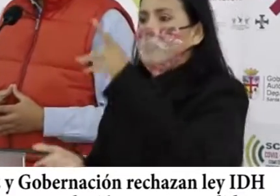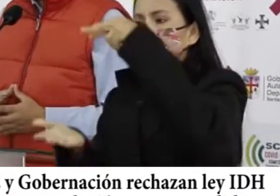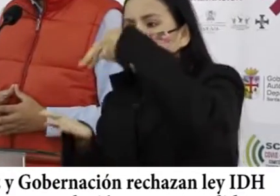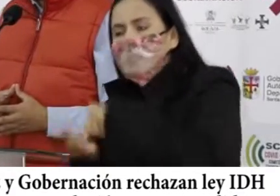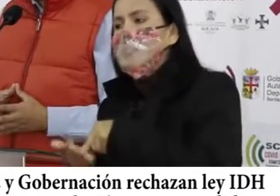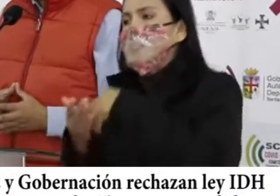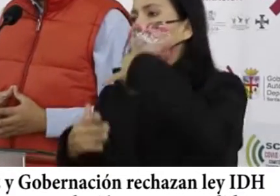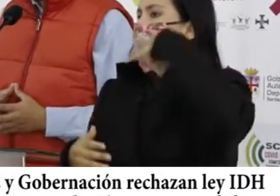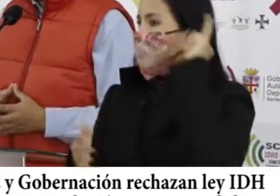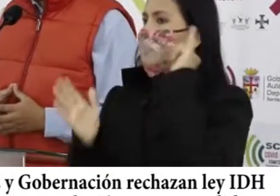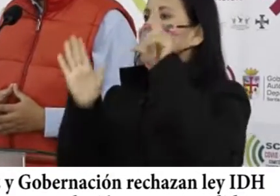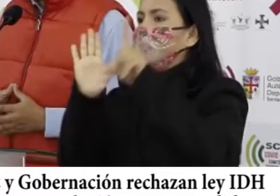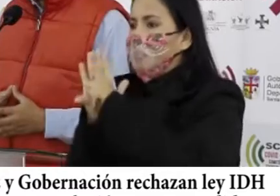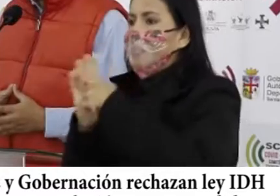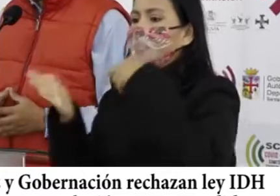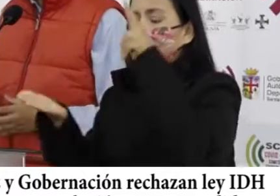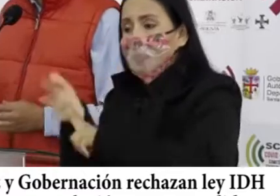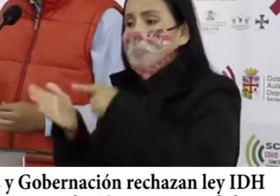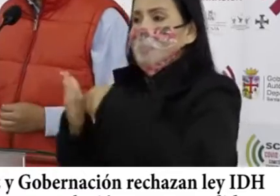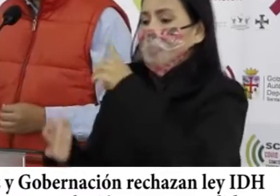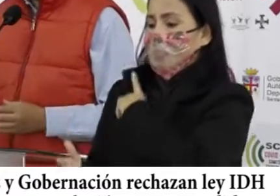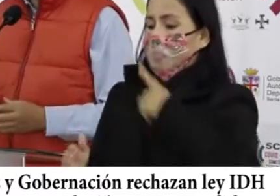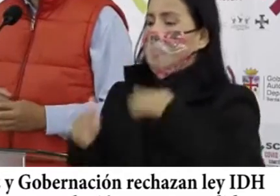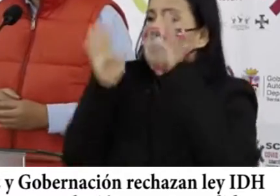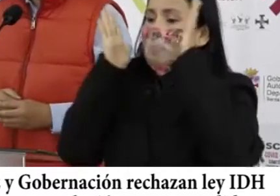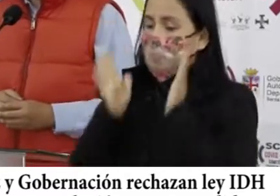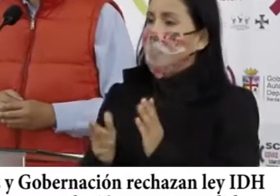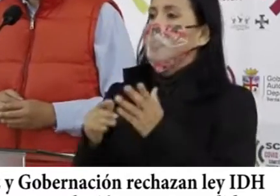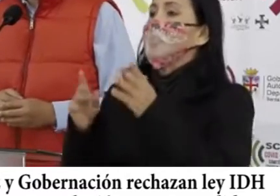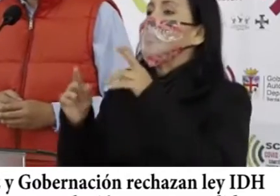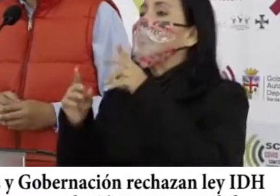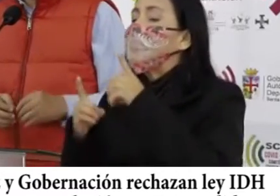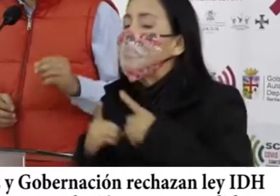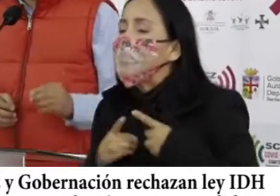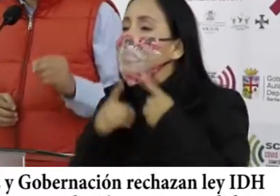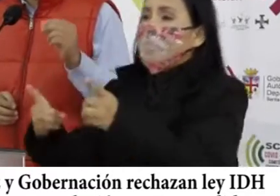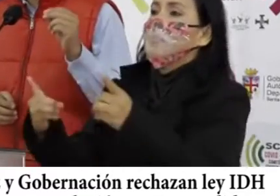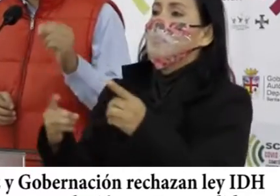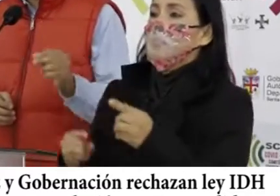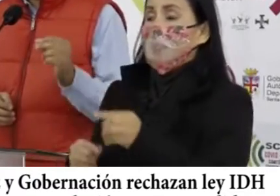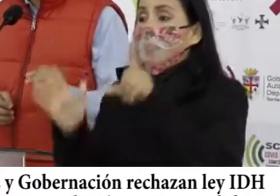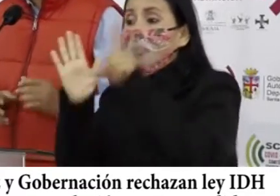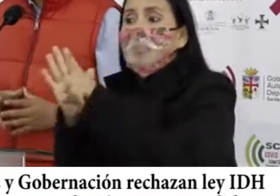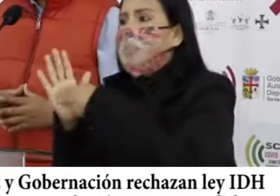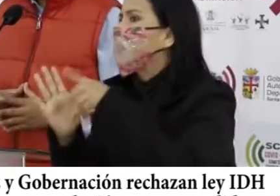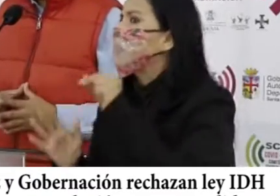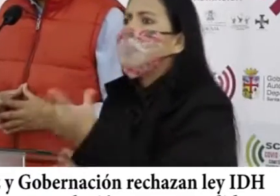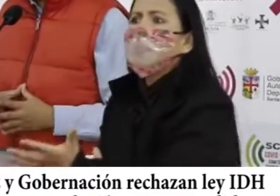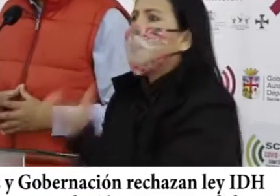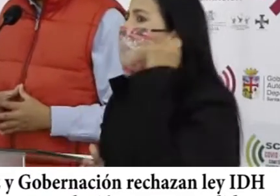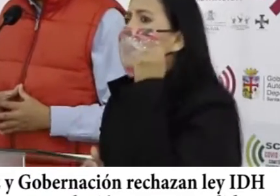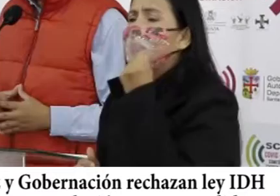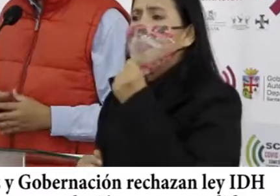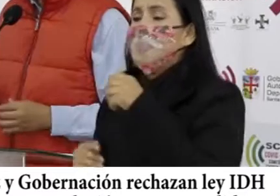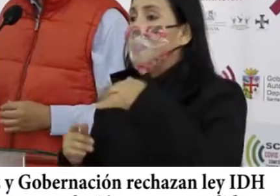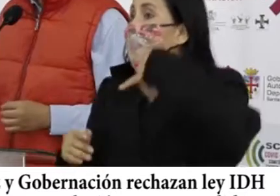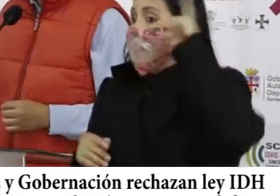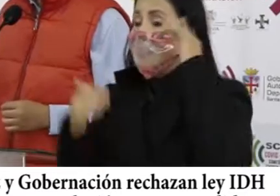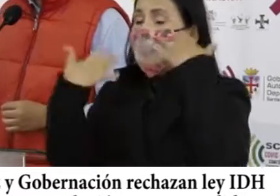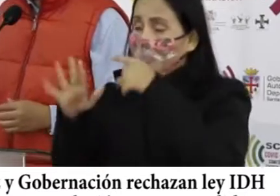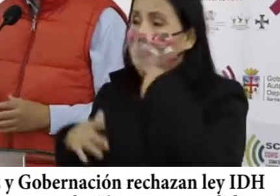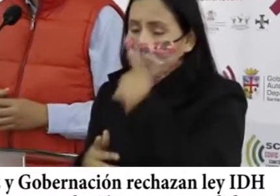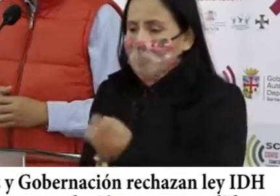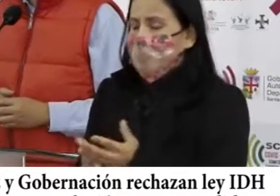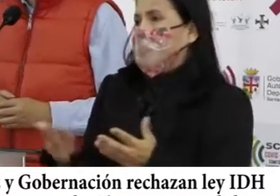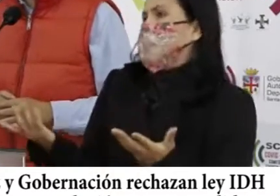ley aprobada en la Cámara de Diputados. Denunciamos que es una ley que no devuelve un solo peso, como ayer se ha dicho, y por